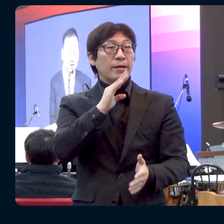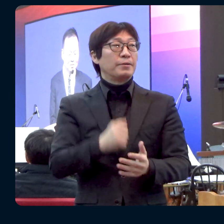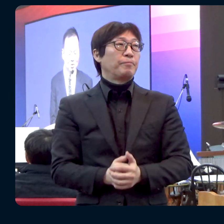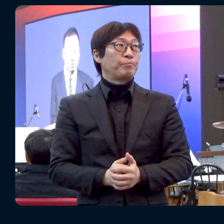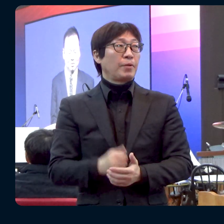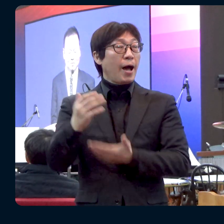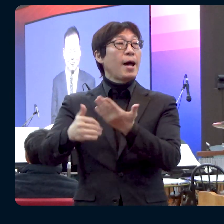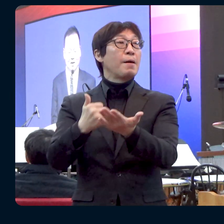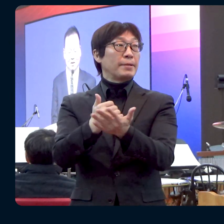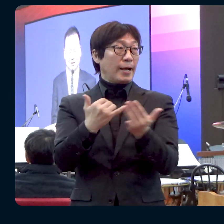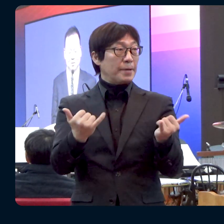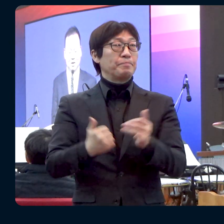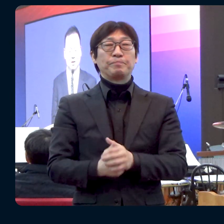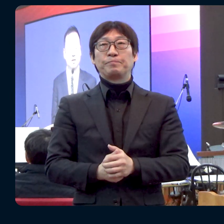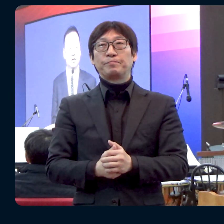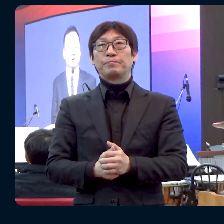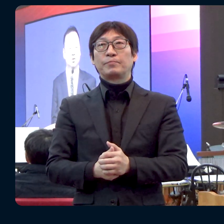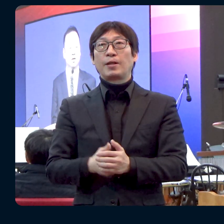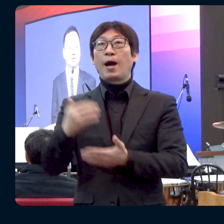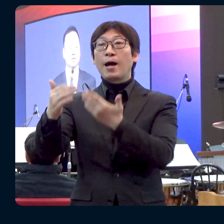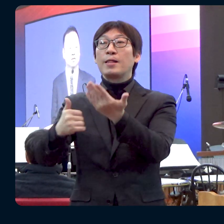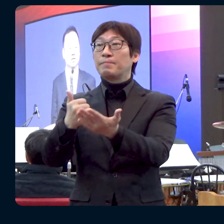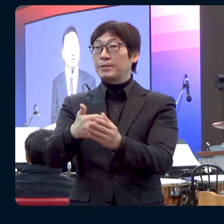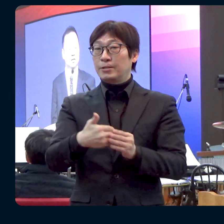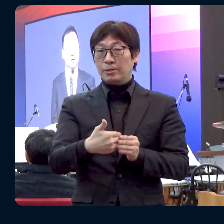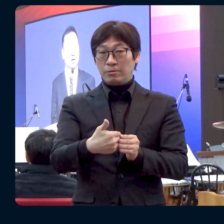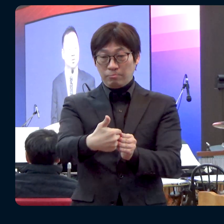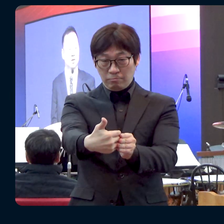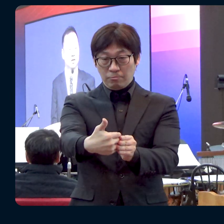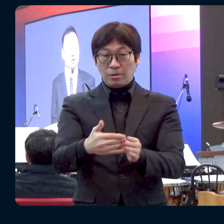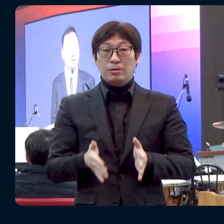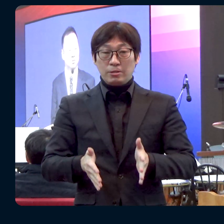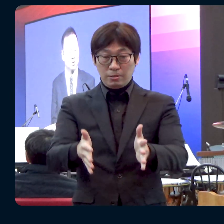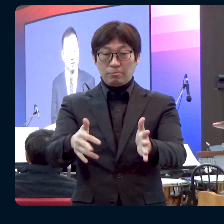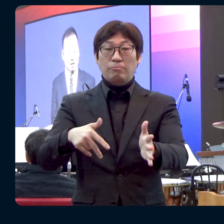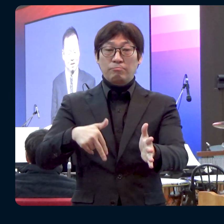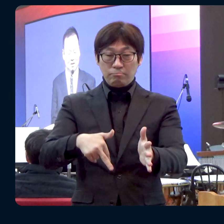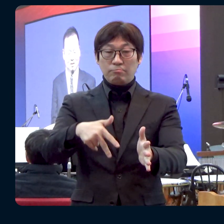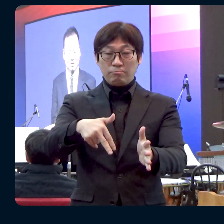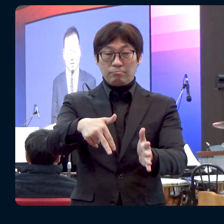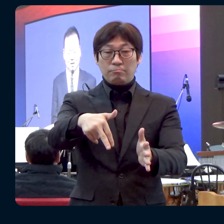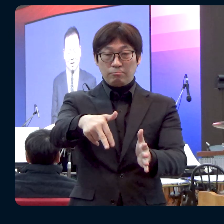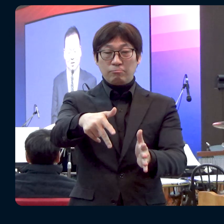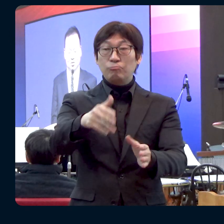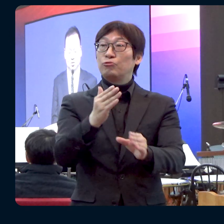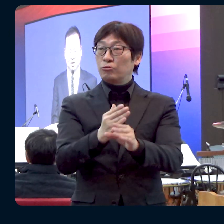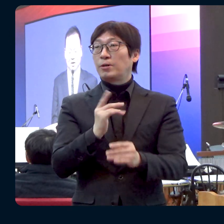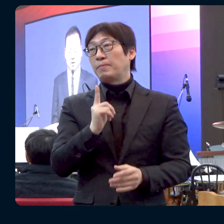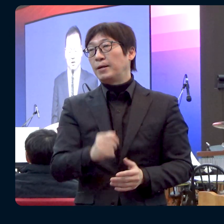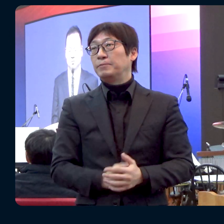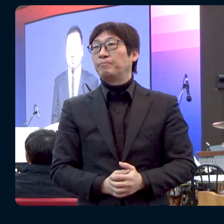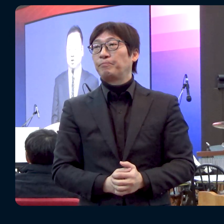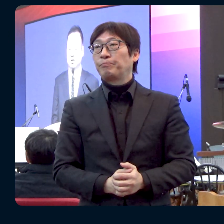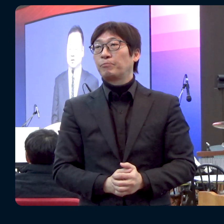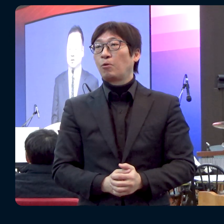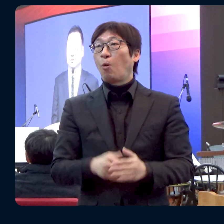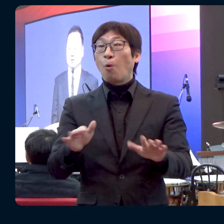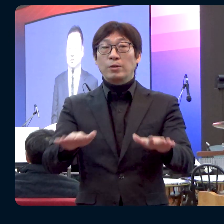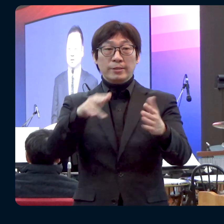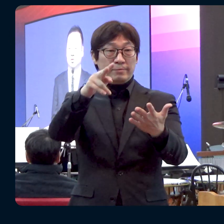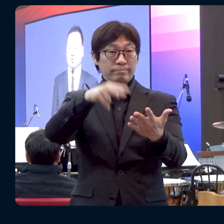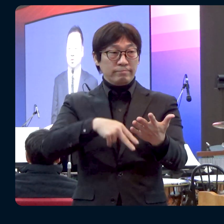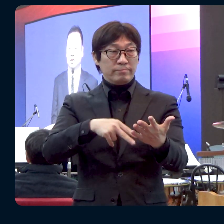하나님의 사람으로 하나님이 인도하시는 길을 가고 있기 때문입니다. 오늘 우리가 함께 읽은